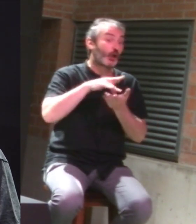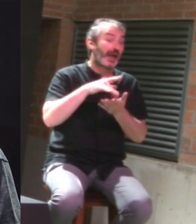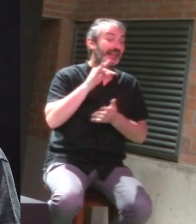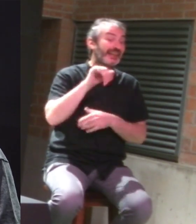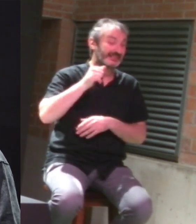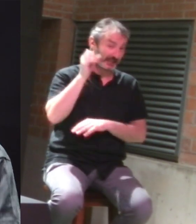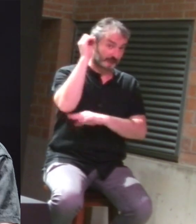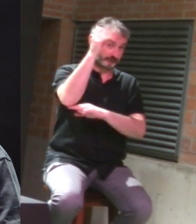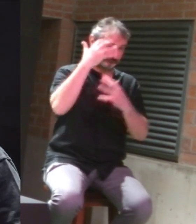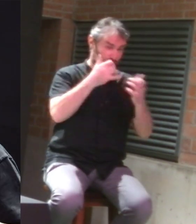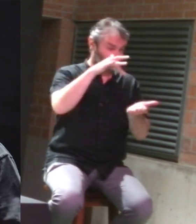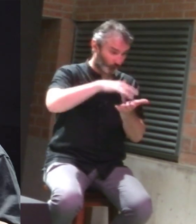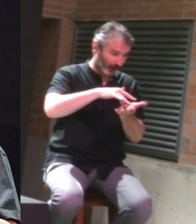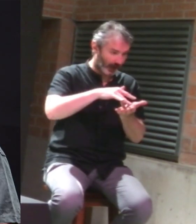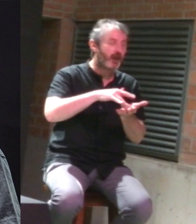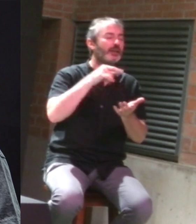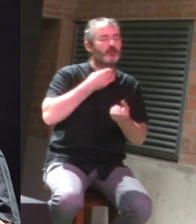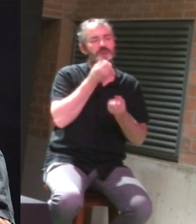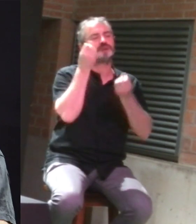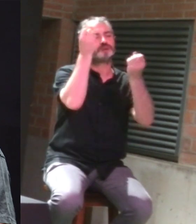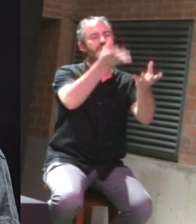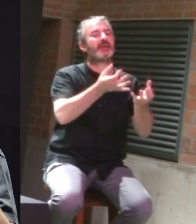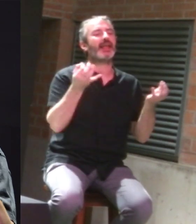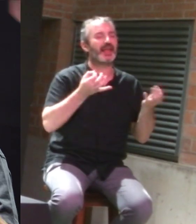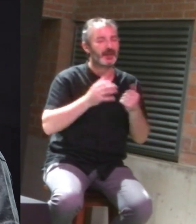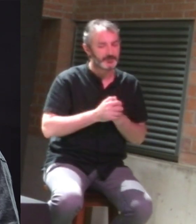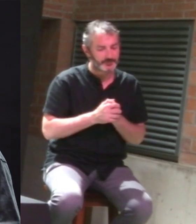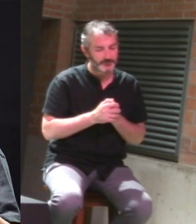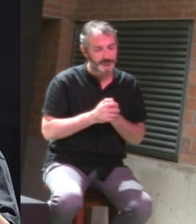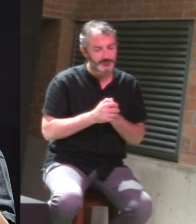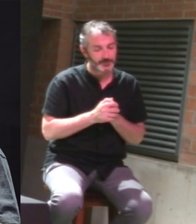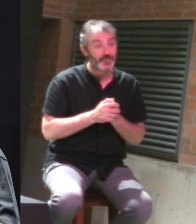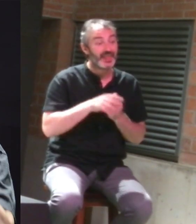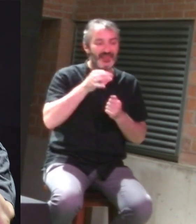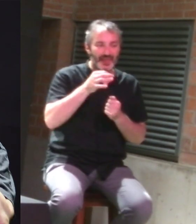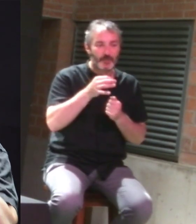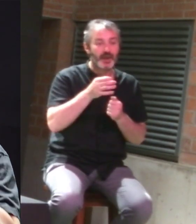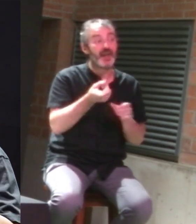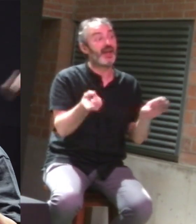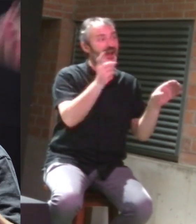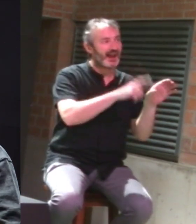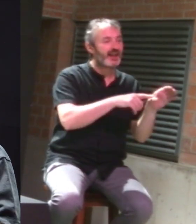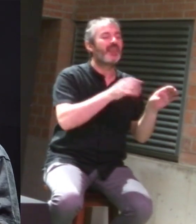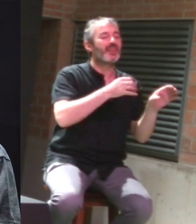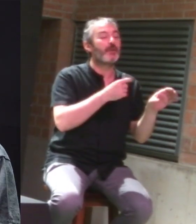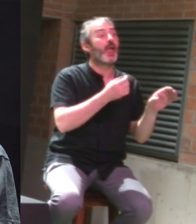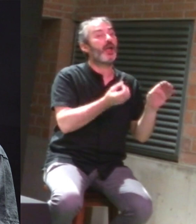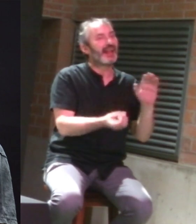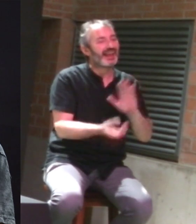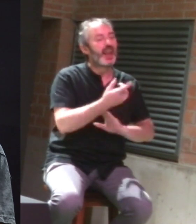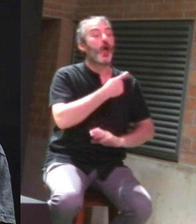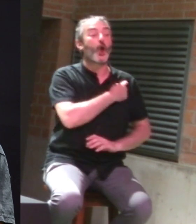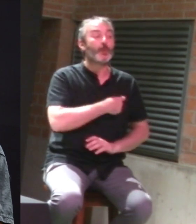participó Teresa Clara Moon también se planteó que esto tuviera su reflejo en la creación de una comisión de